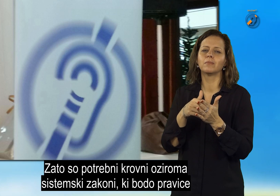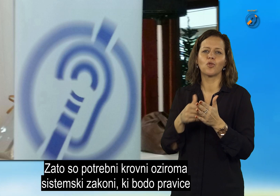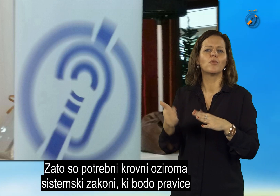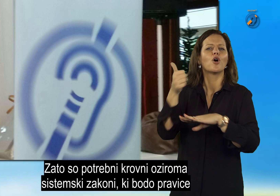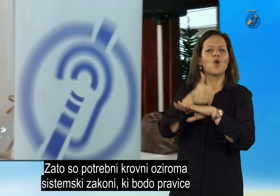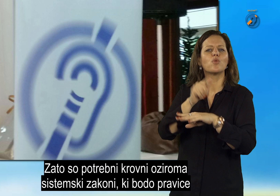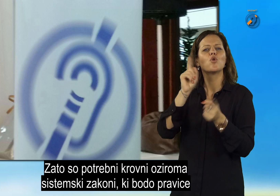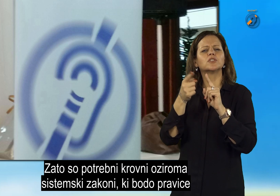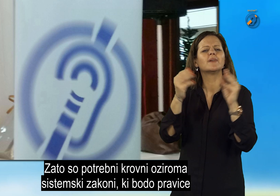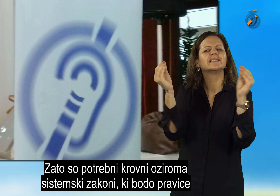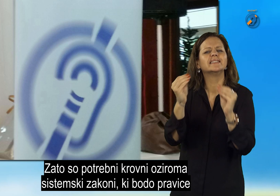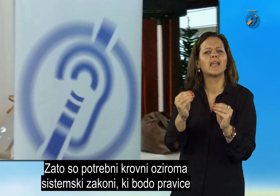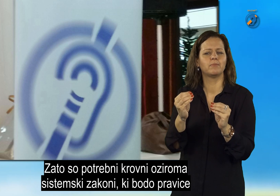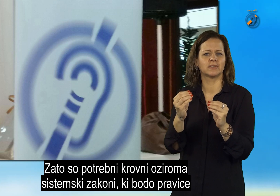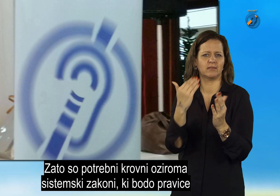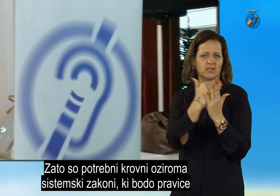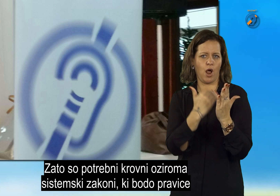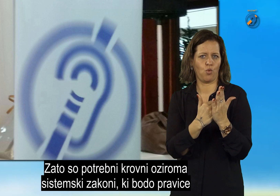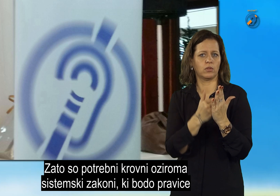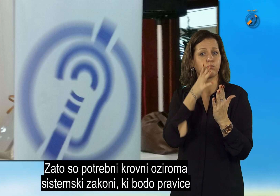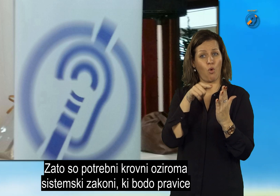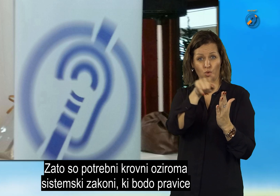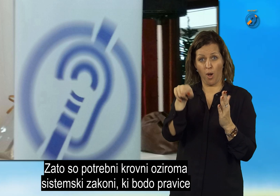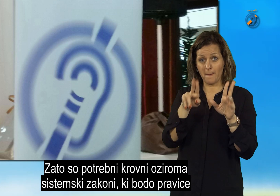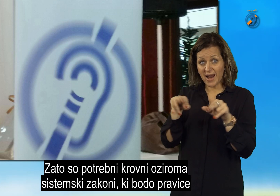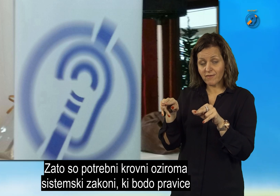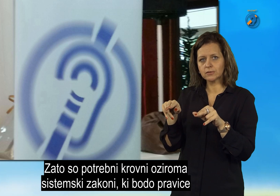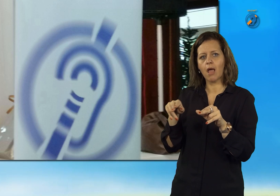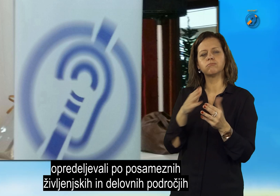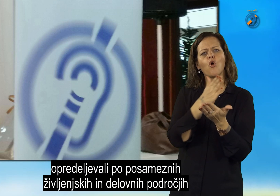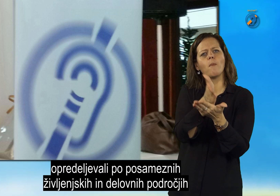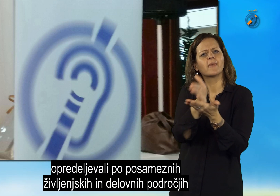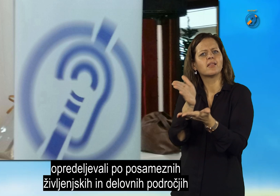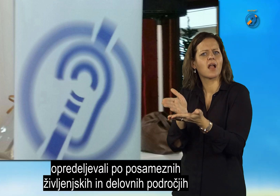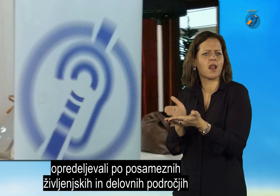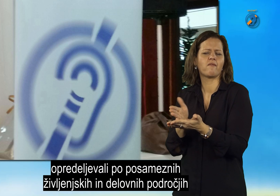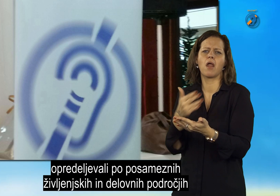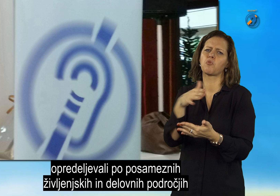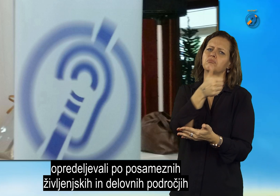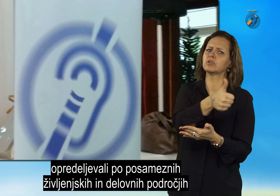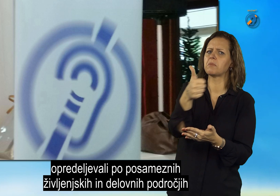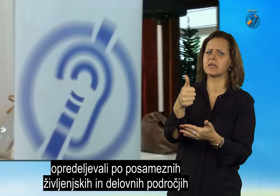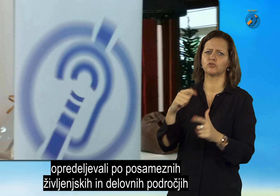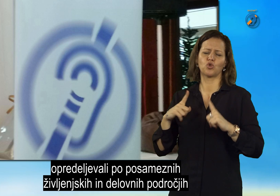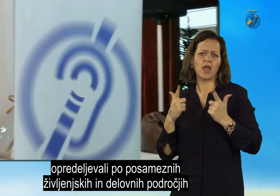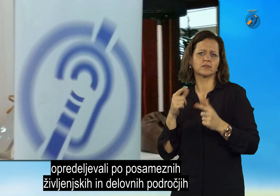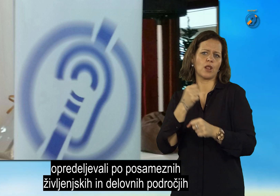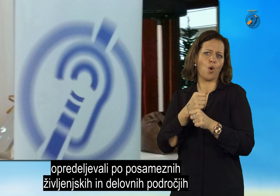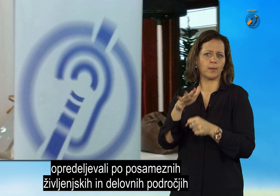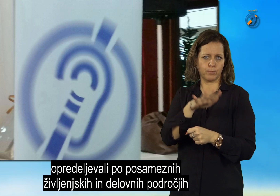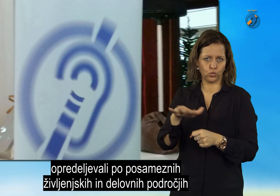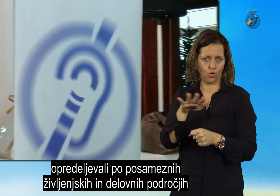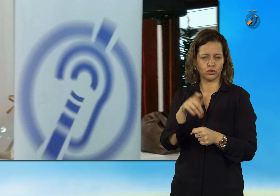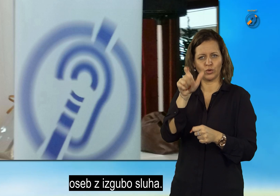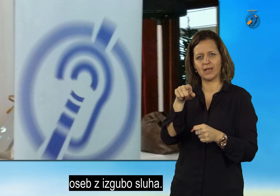so potrebni krovni oziroma sistemski zakoni, ki bodo pravice opredeljevali po posameznih življenjskih in